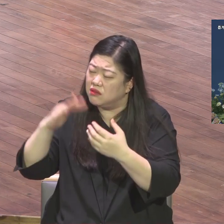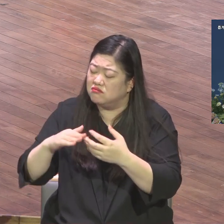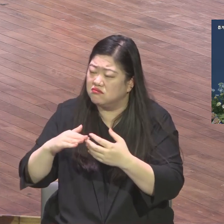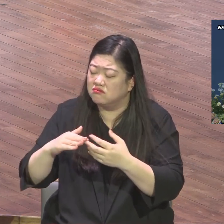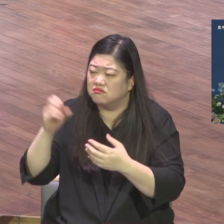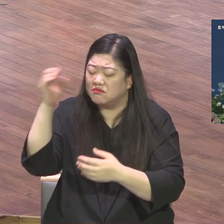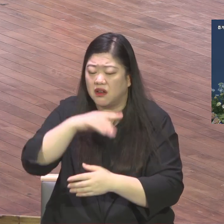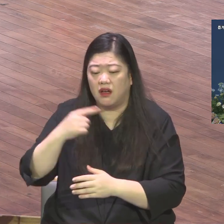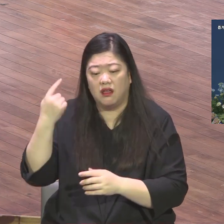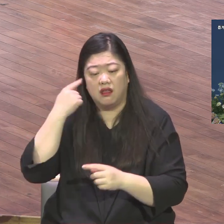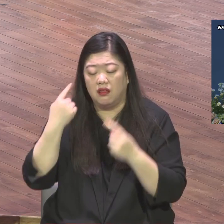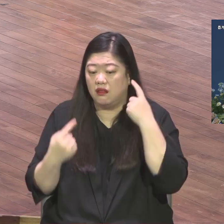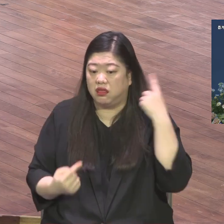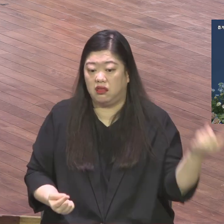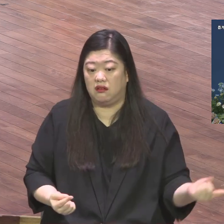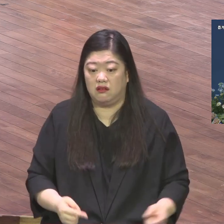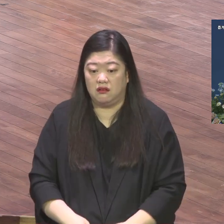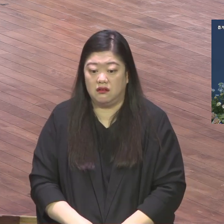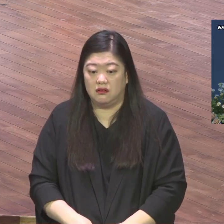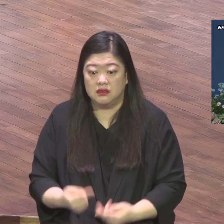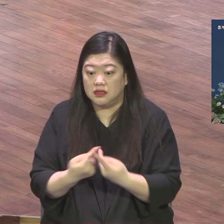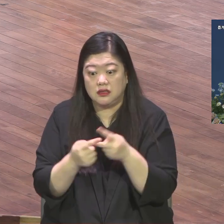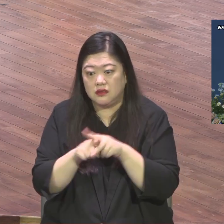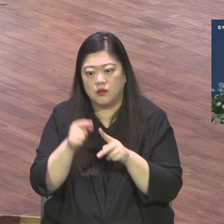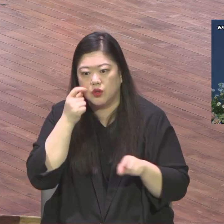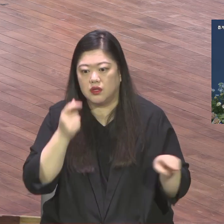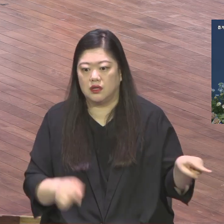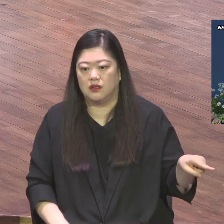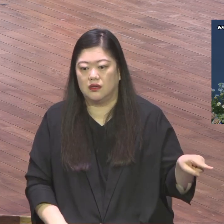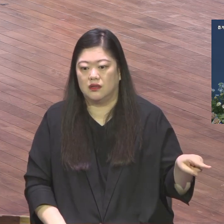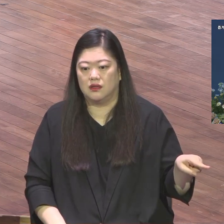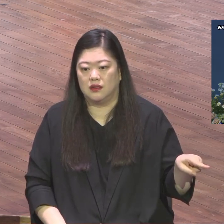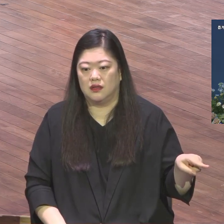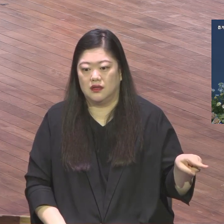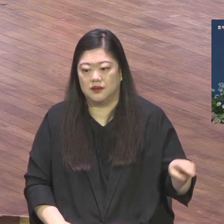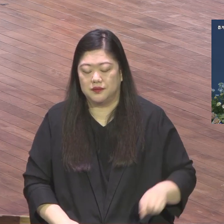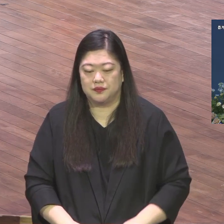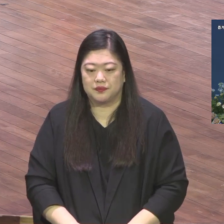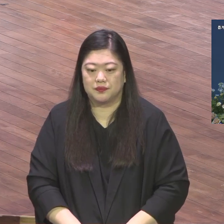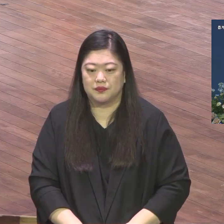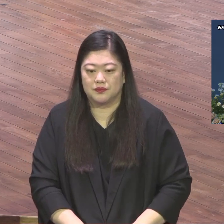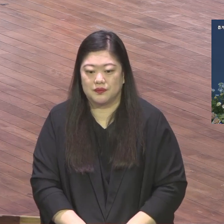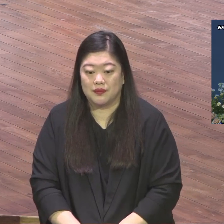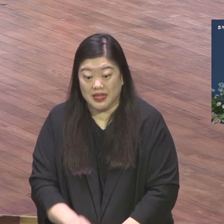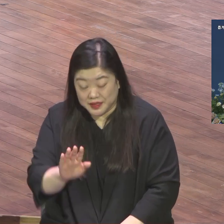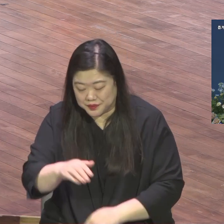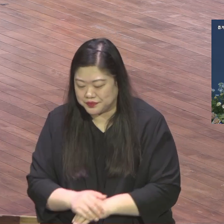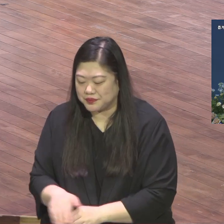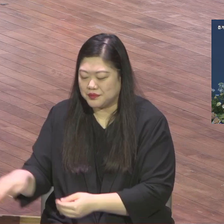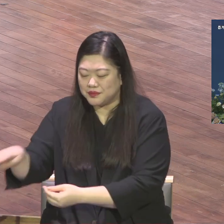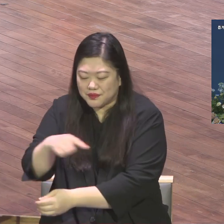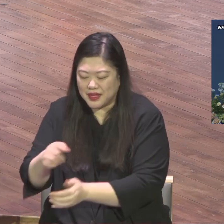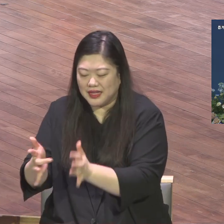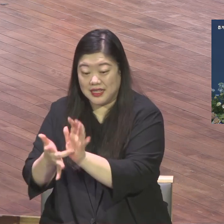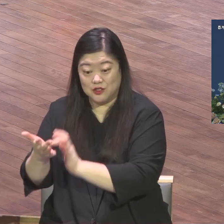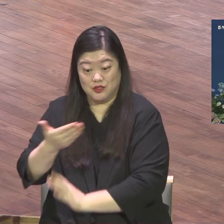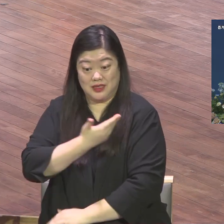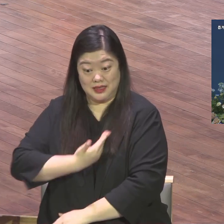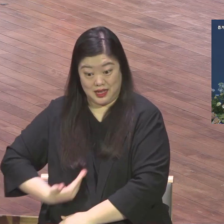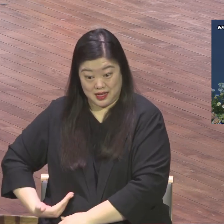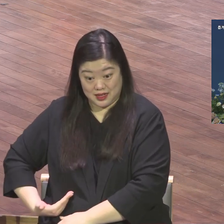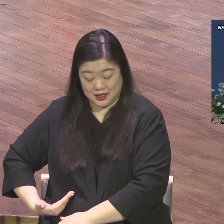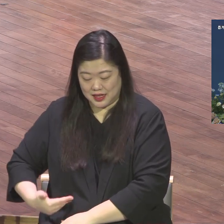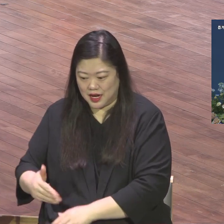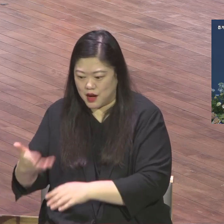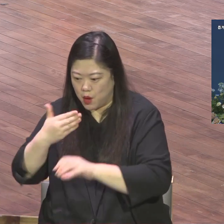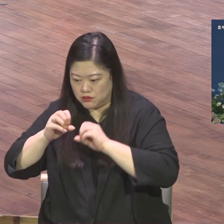초대교회에 본격적으로 이제는 대적자들이 핍박이 시작됩니다. 원래 부흥되면 핍박이 시작돼요. 막